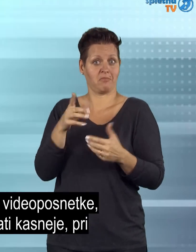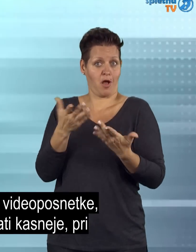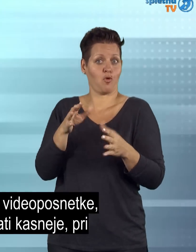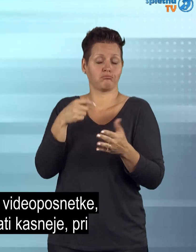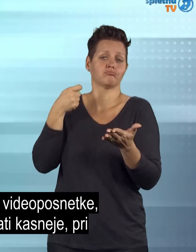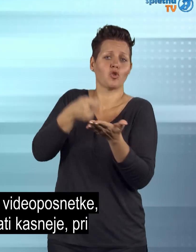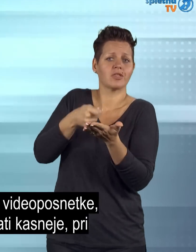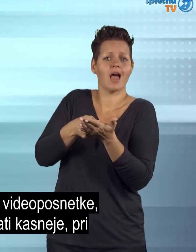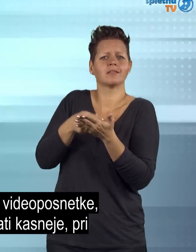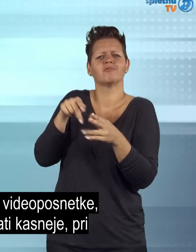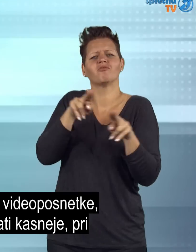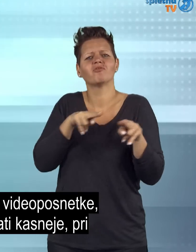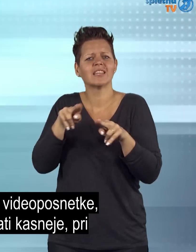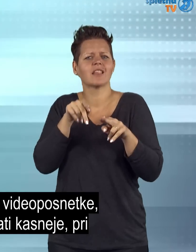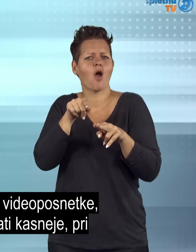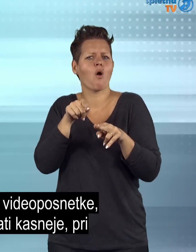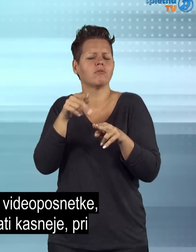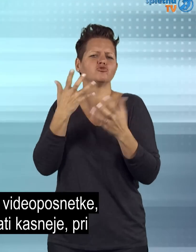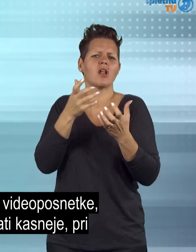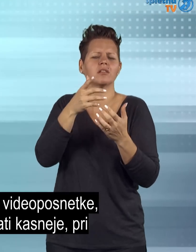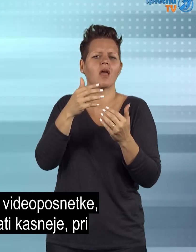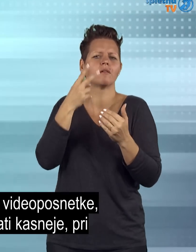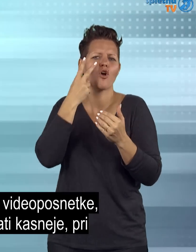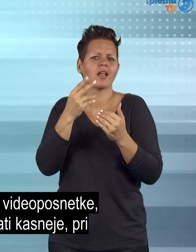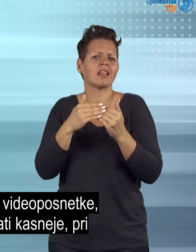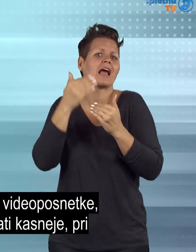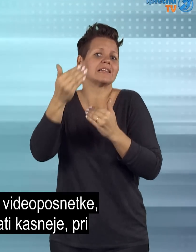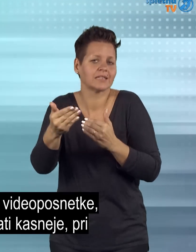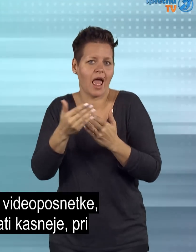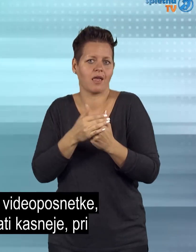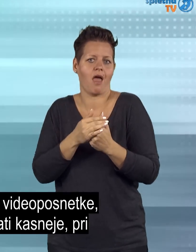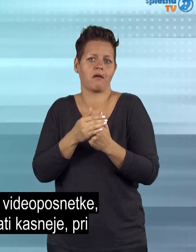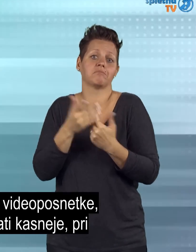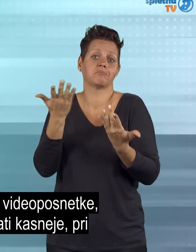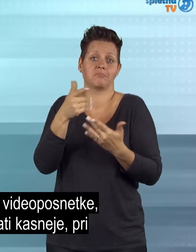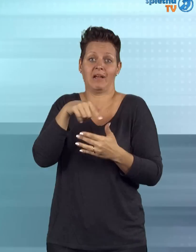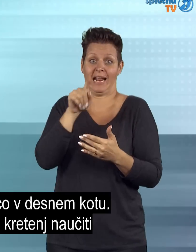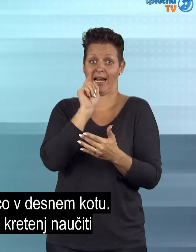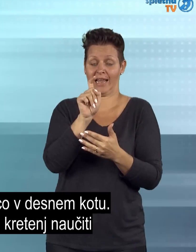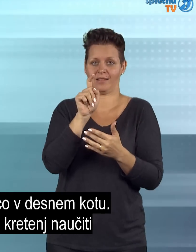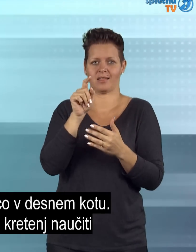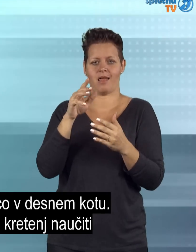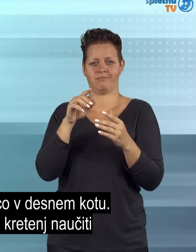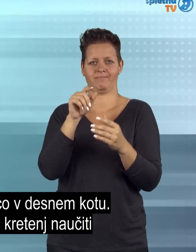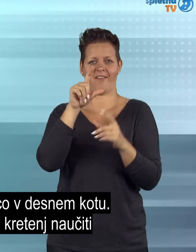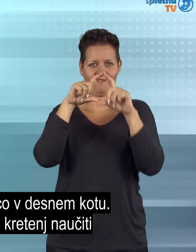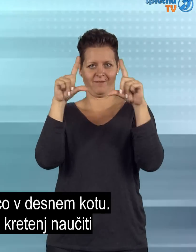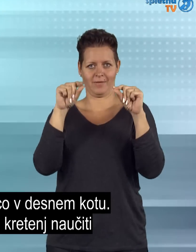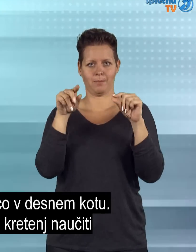Tukaj lahko dodajate videoposnetke, ki si jih želite ogledati kasneje, pri katerih kliknete zvezdico v desnem kotu.